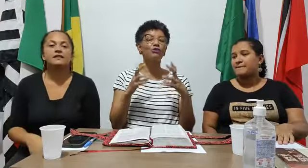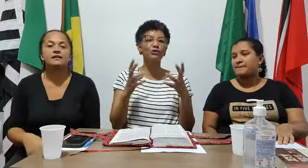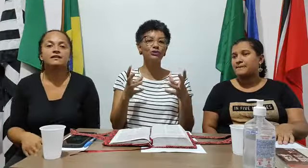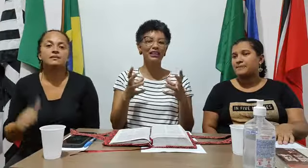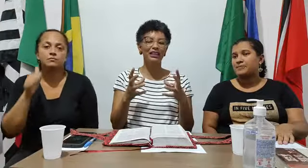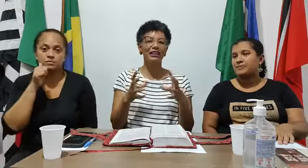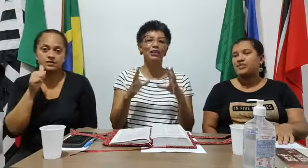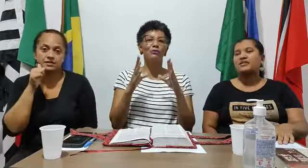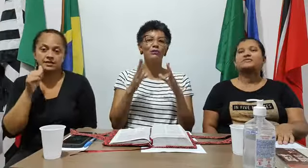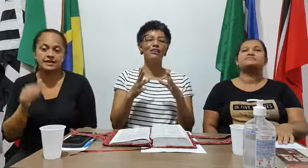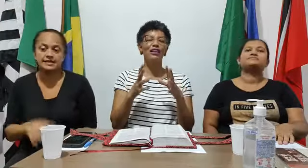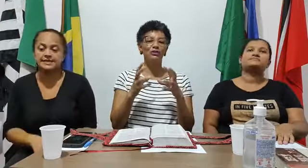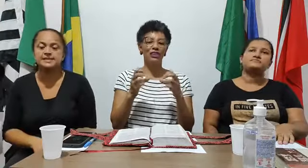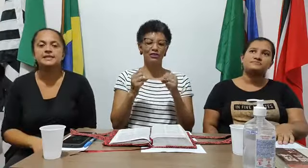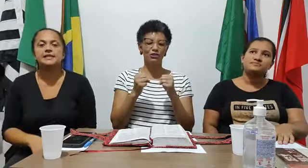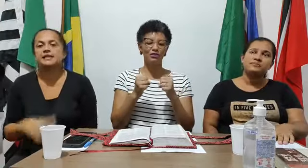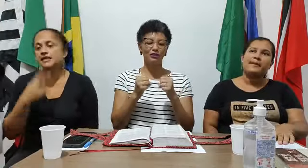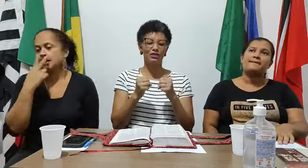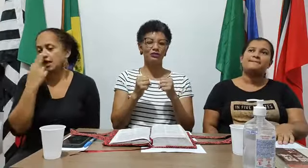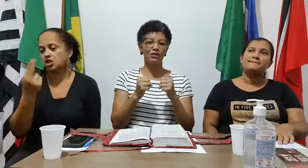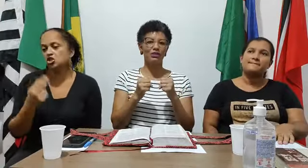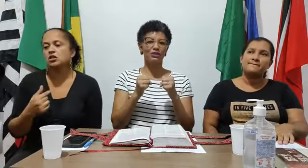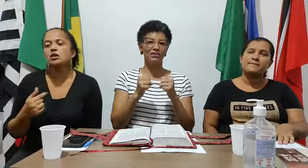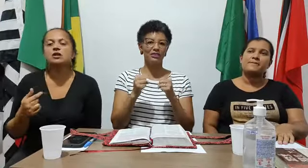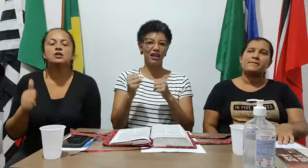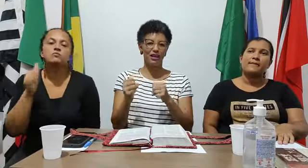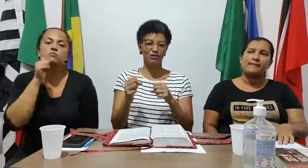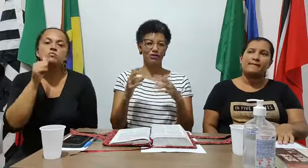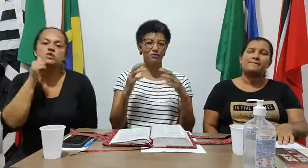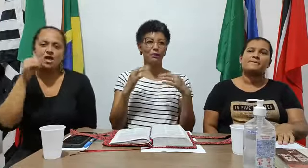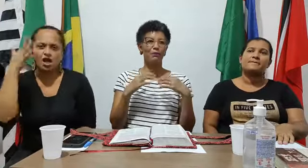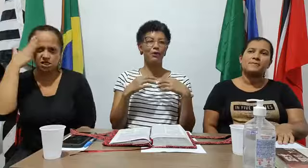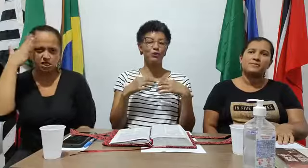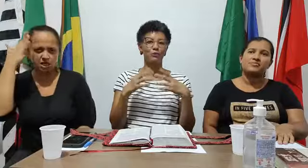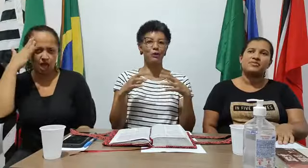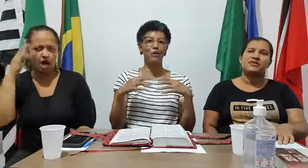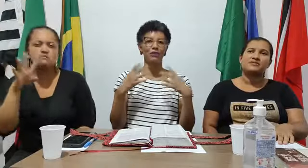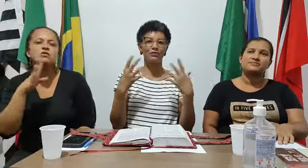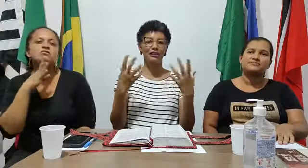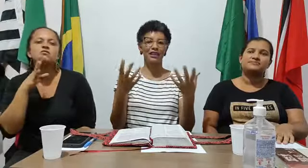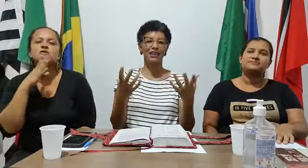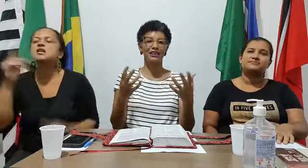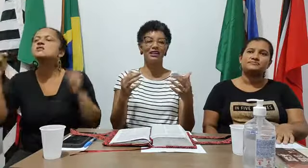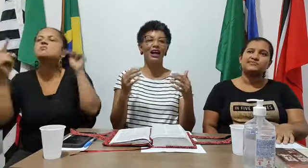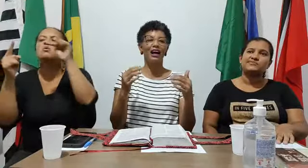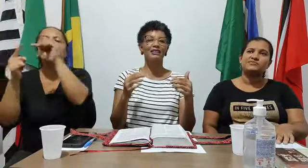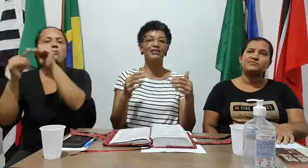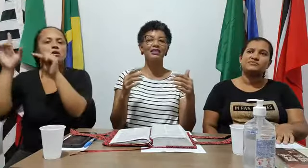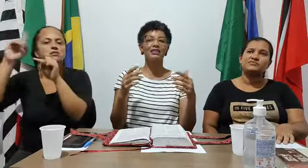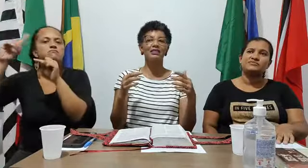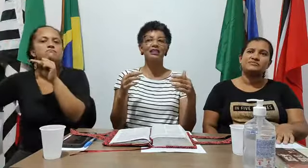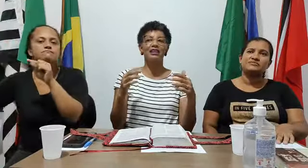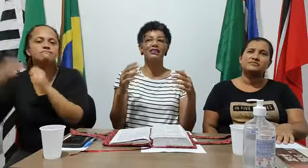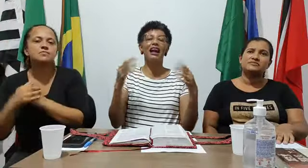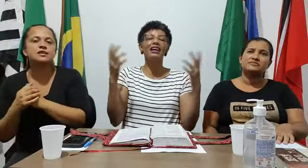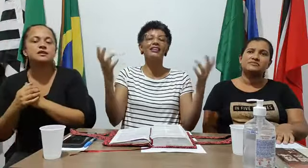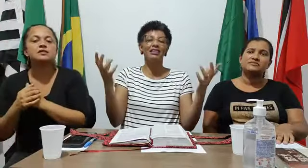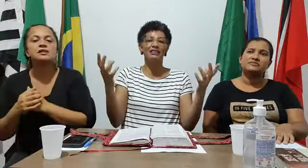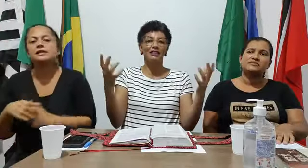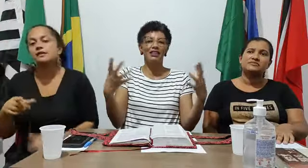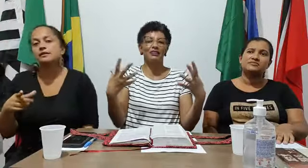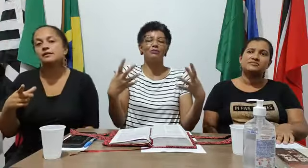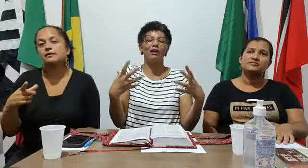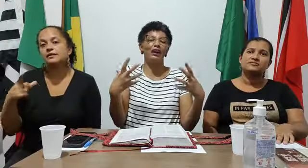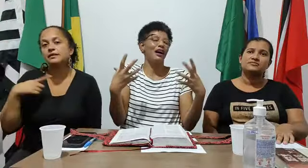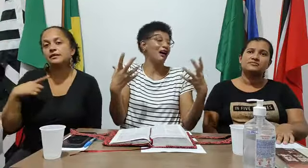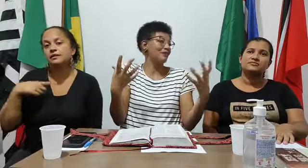pessoas confundem, né? Uma mulher, quando ela tem convicção da sua identidade, do propósito para o qual ela foi criada, às vezes dá a